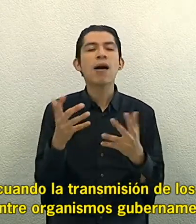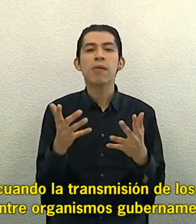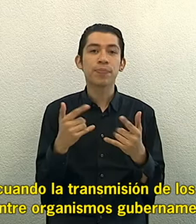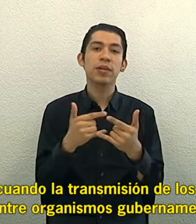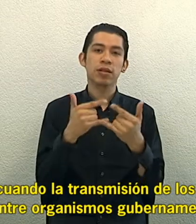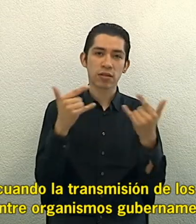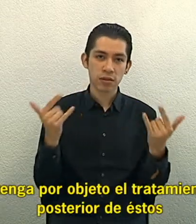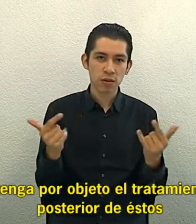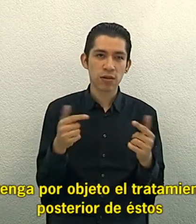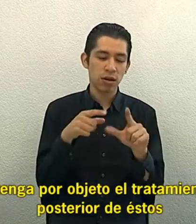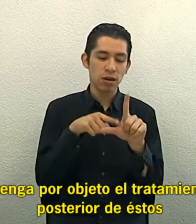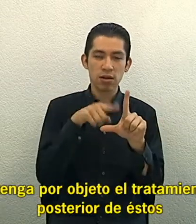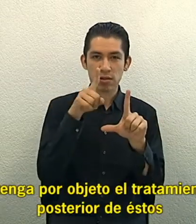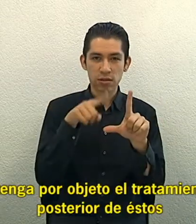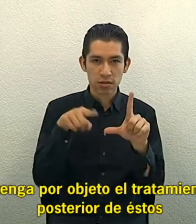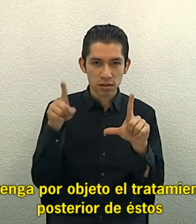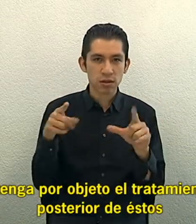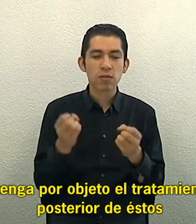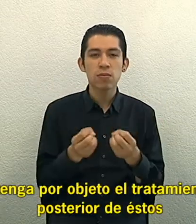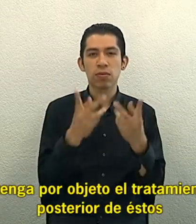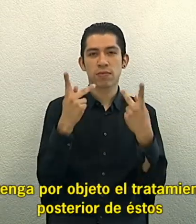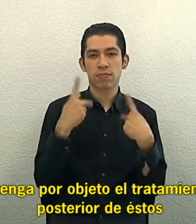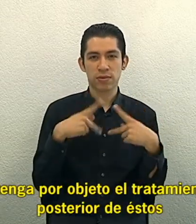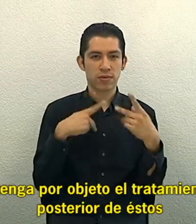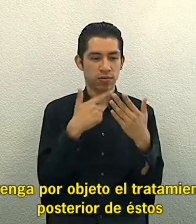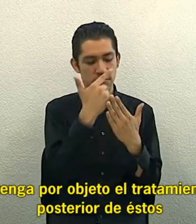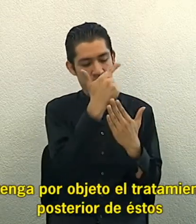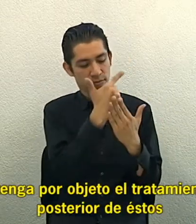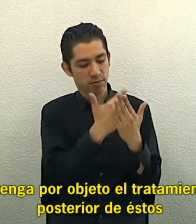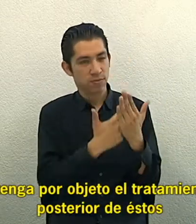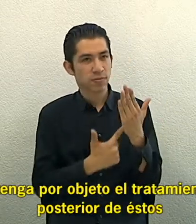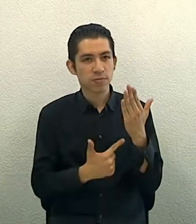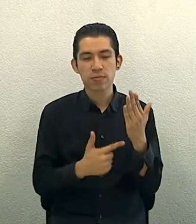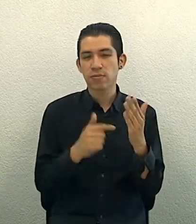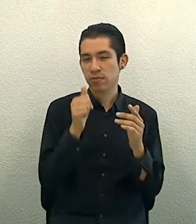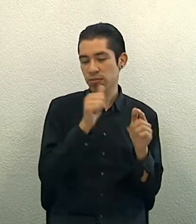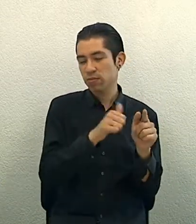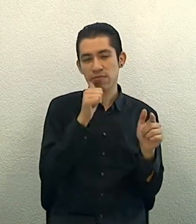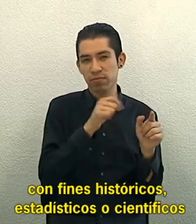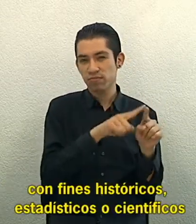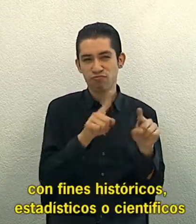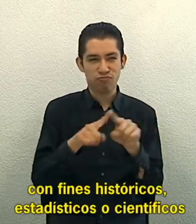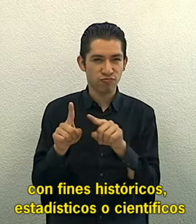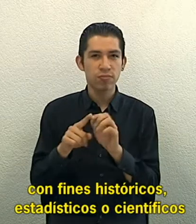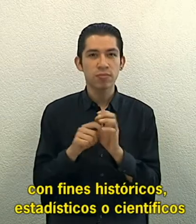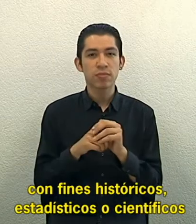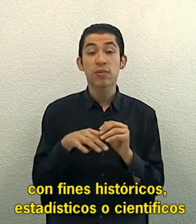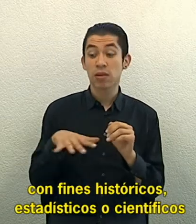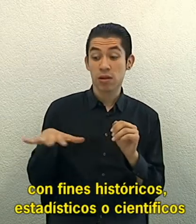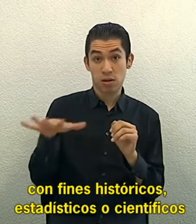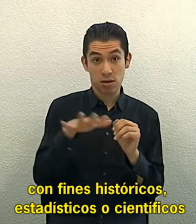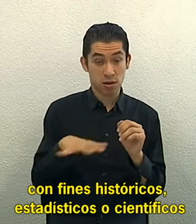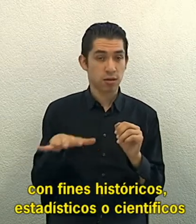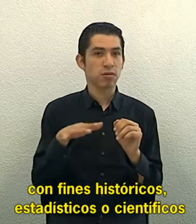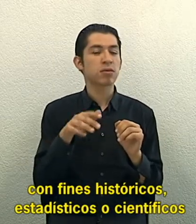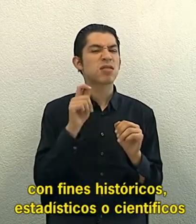y tenga por objeto el tratamiento posterior de estos con fines históricos estadísticos o